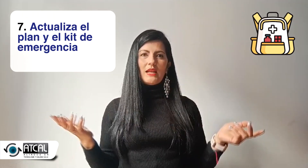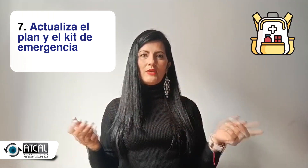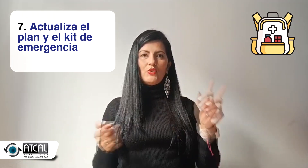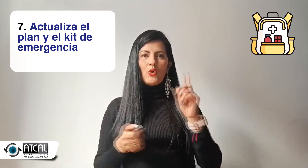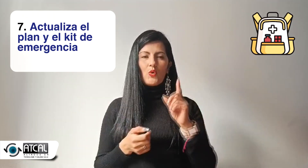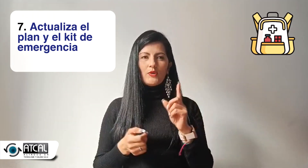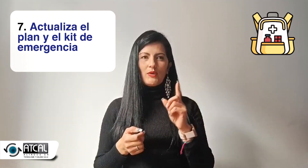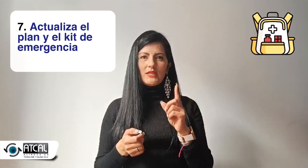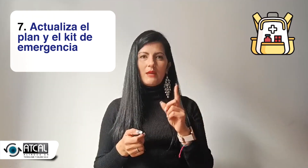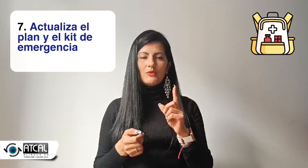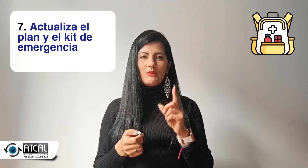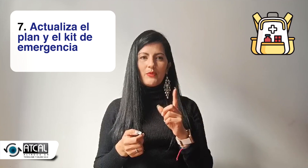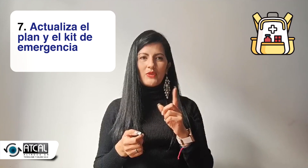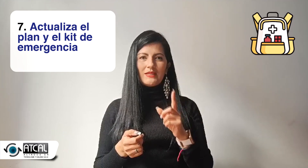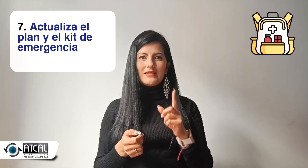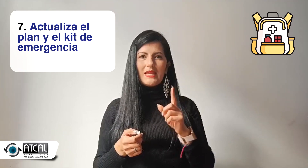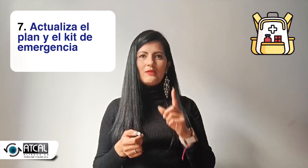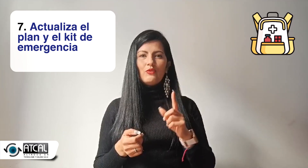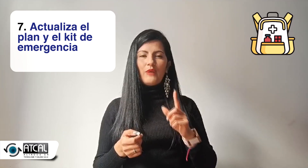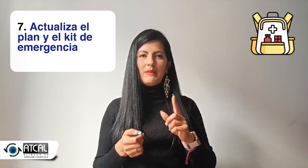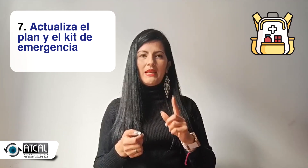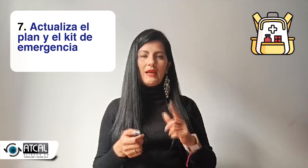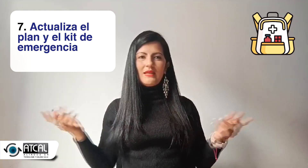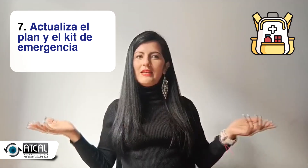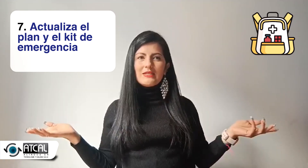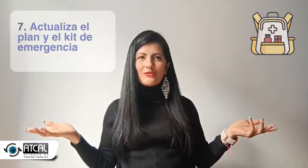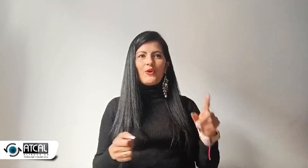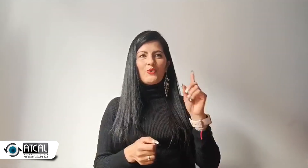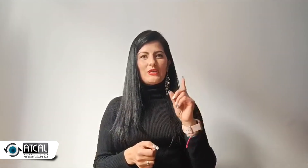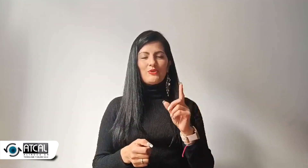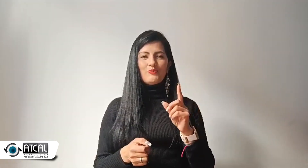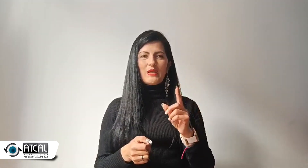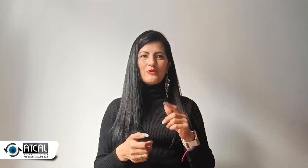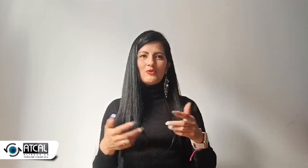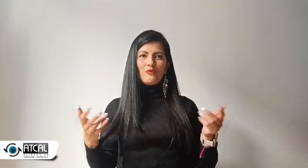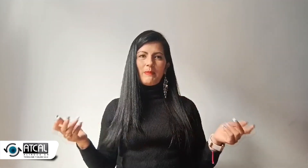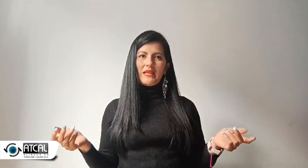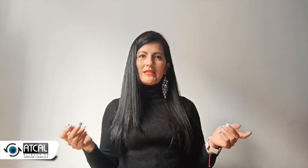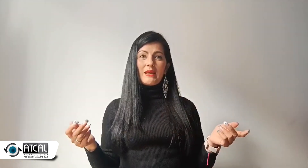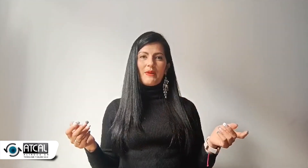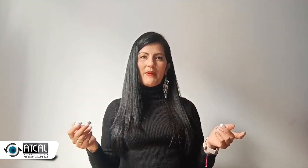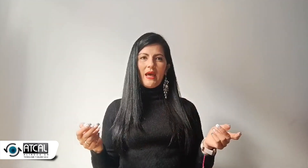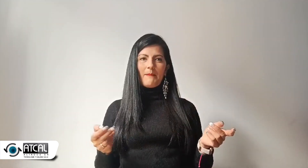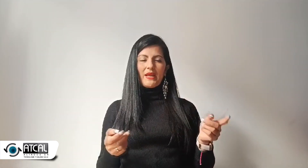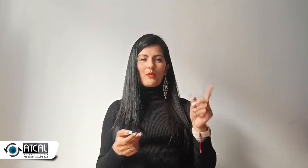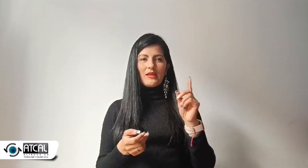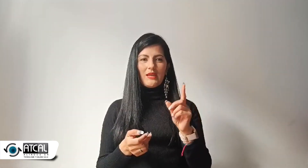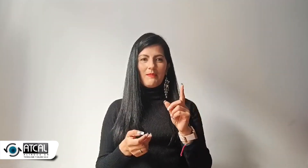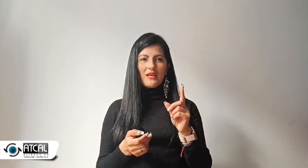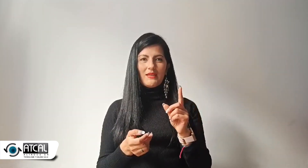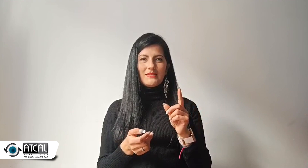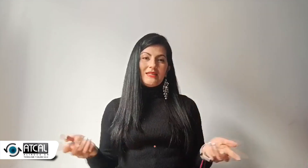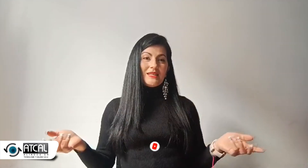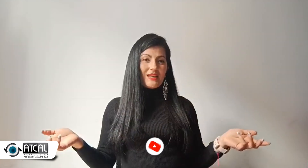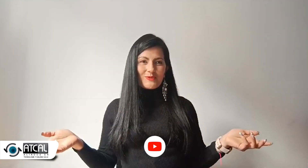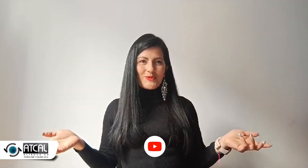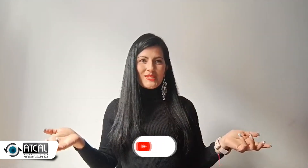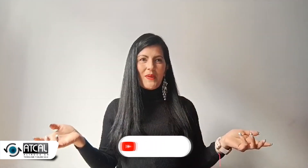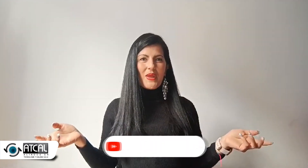año o cuando haya cambios importantes en tu familia. Y listo, con estos pasos tu familia estará preparada para cualquier emergencia. Si te gustó este video, no